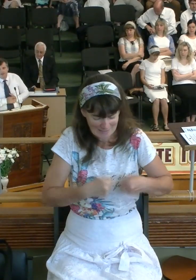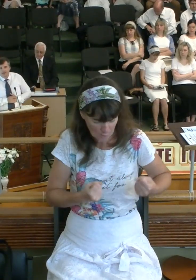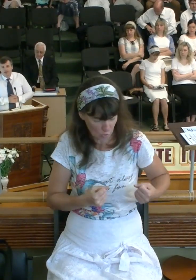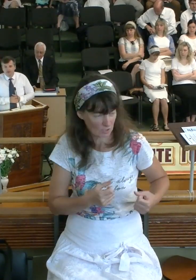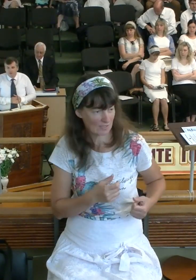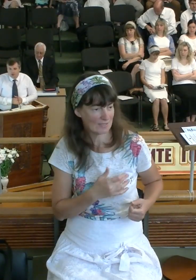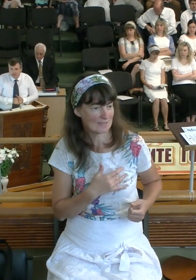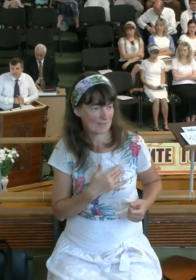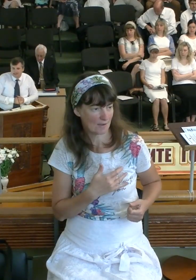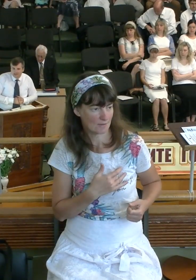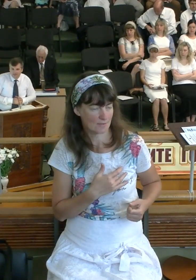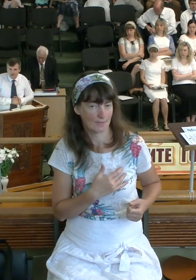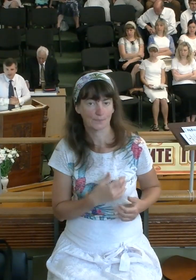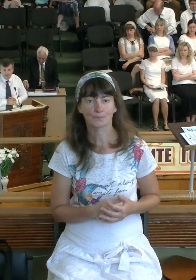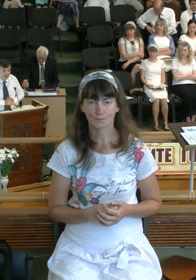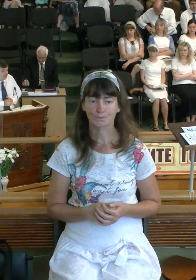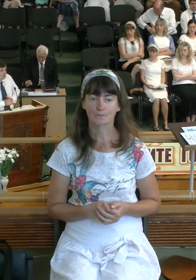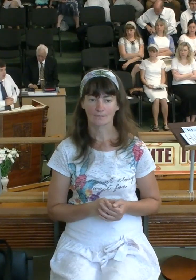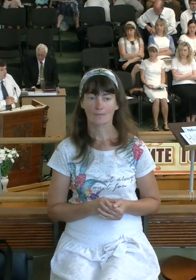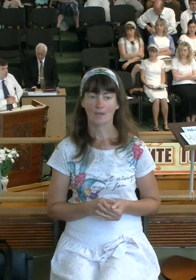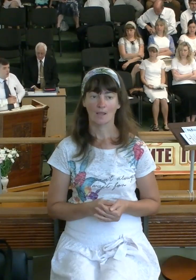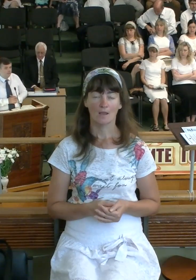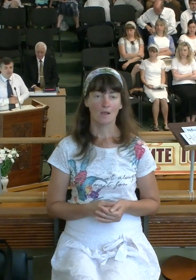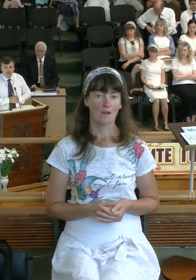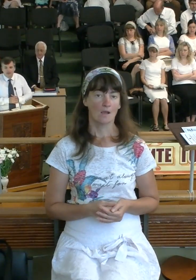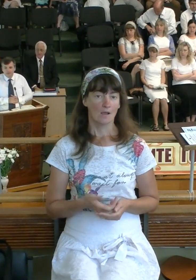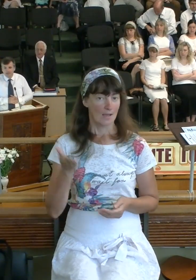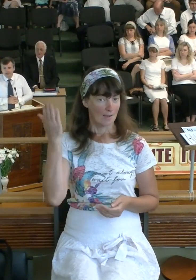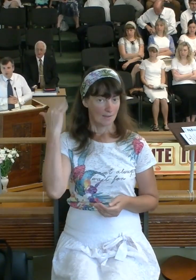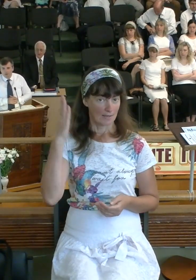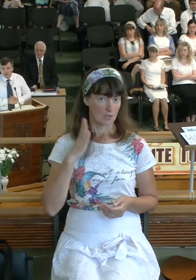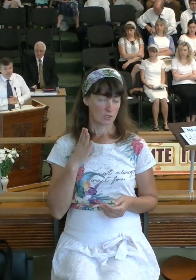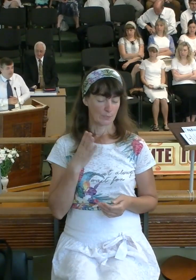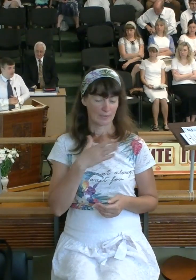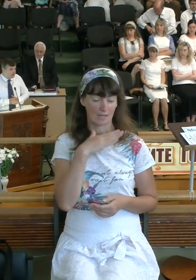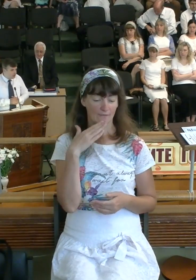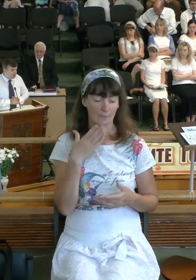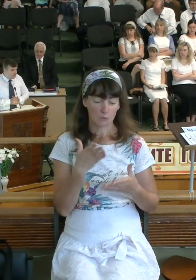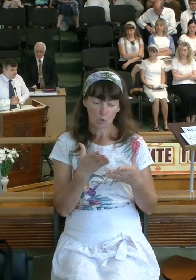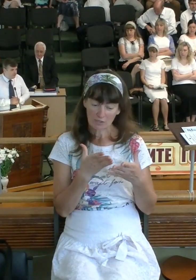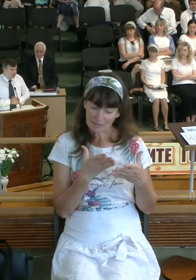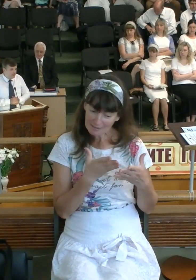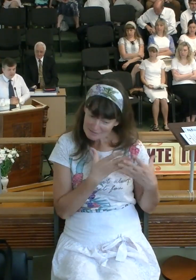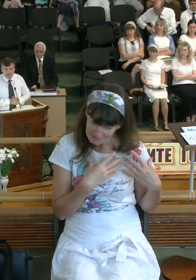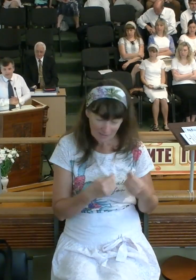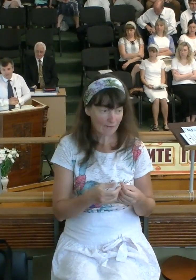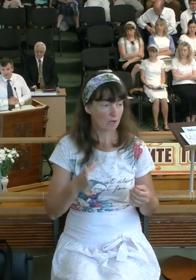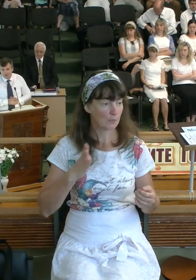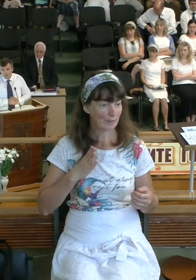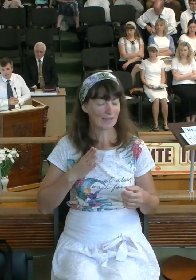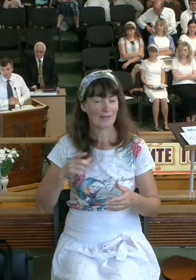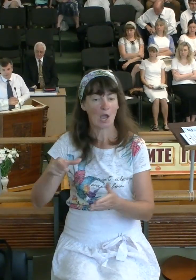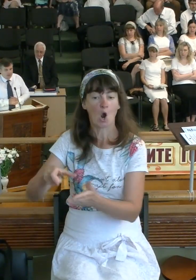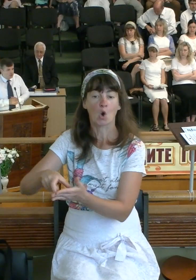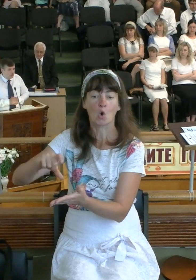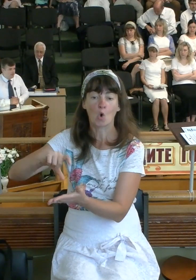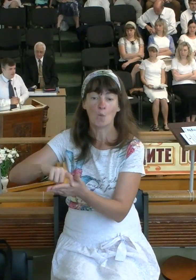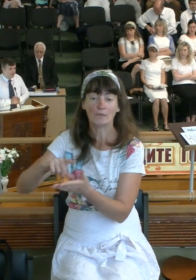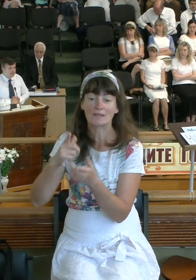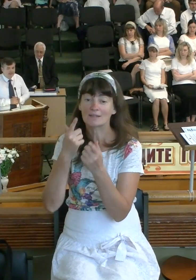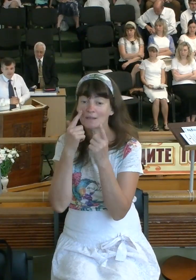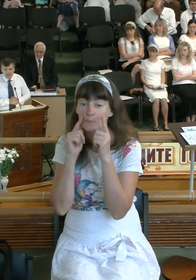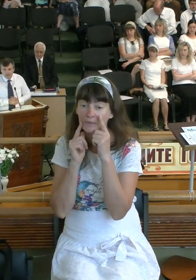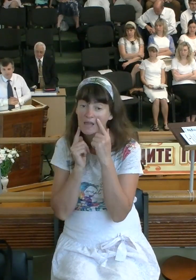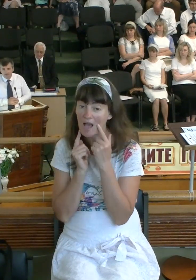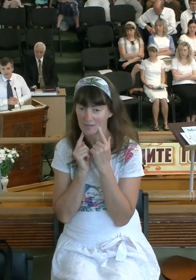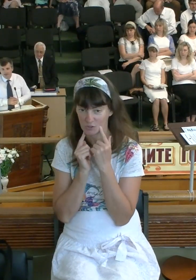века, во многих церквях описывают о том, что были комнаты плача, их так называли комнаты плача,